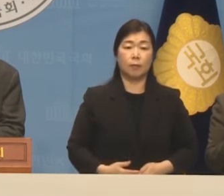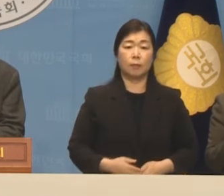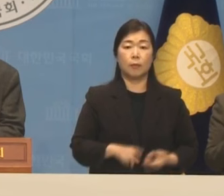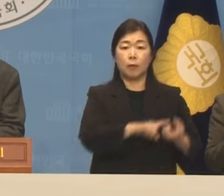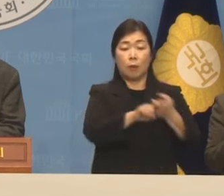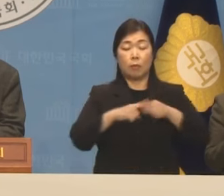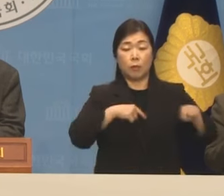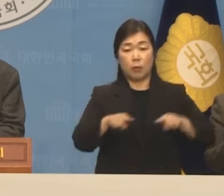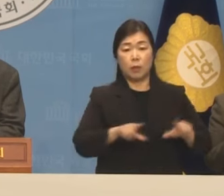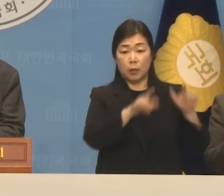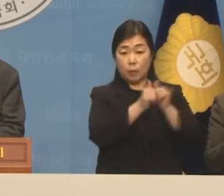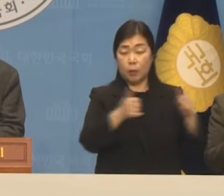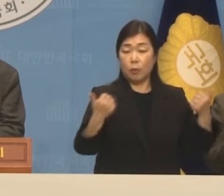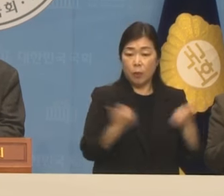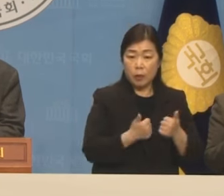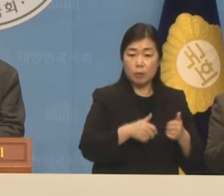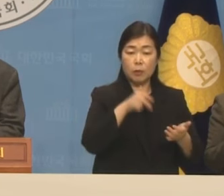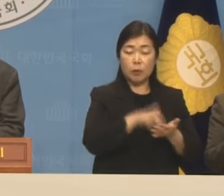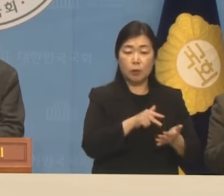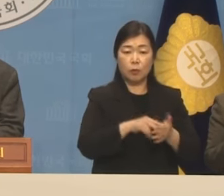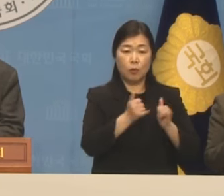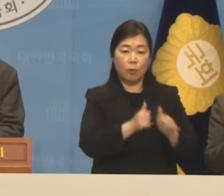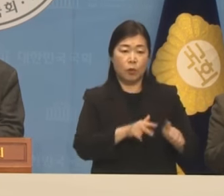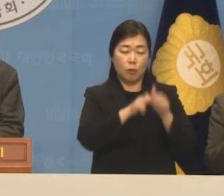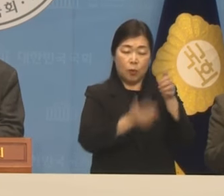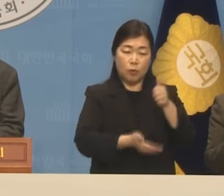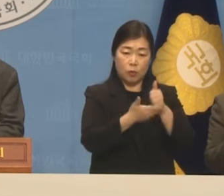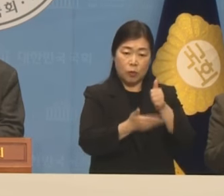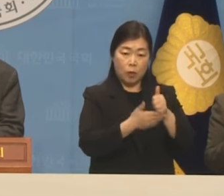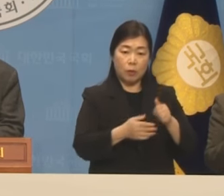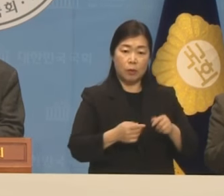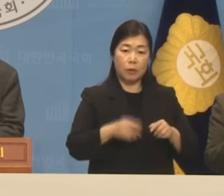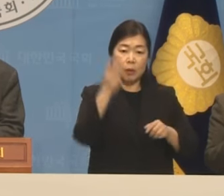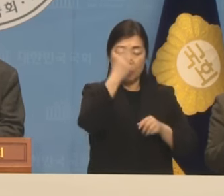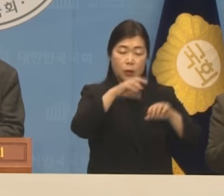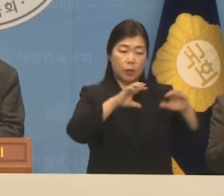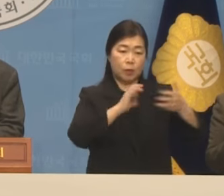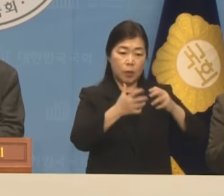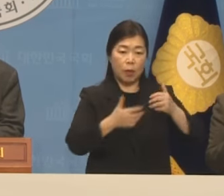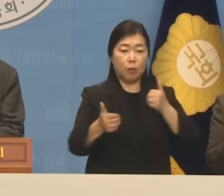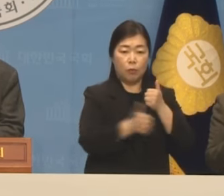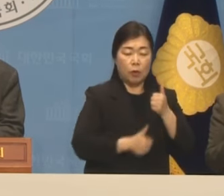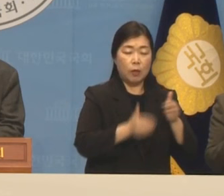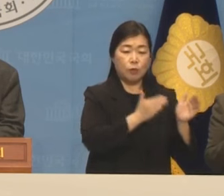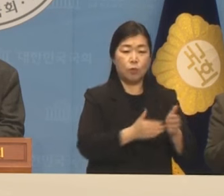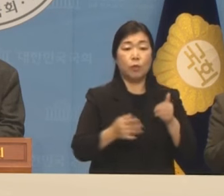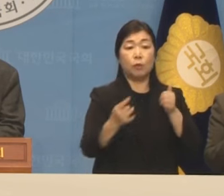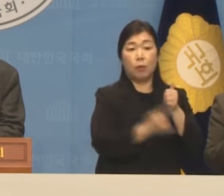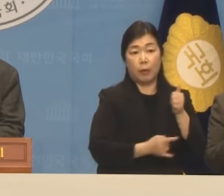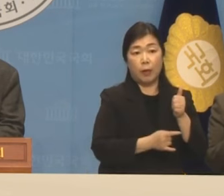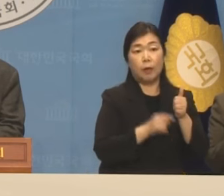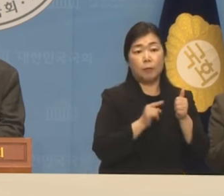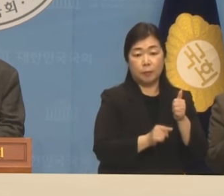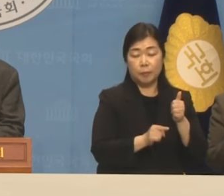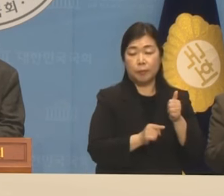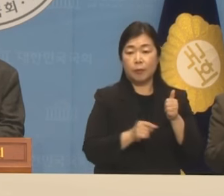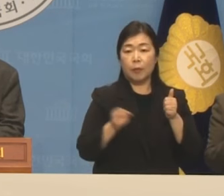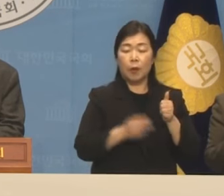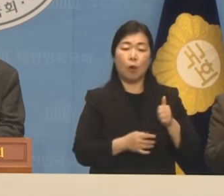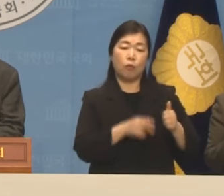연합정치시민회의는 국민후보 추천심사위원회 준비위원회